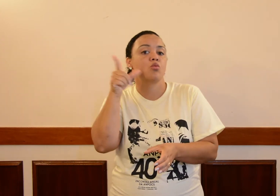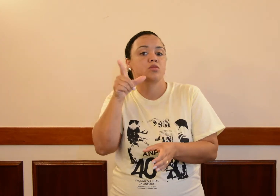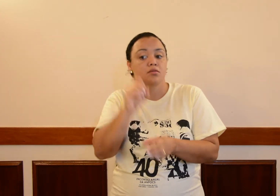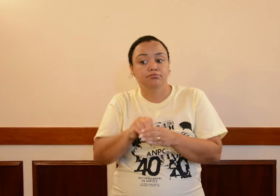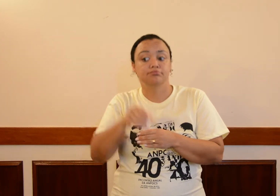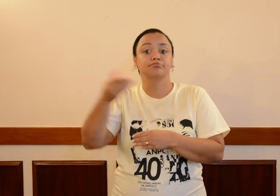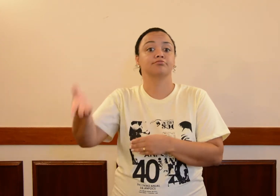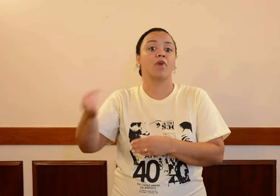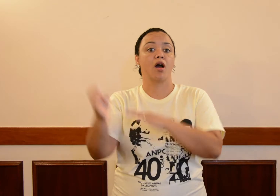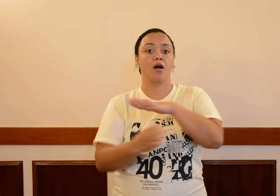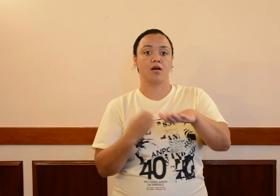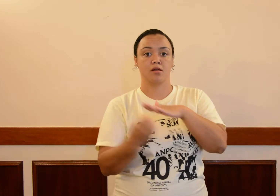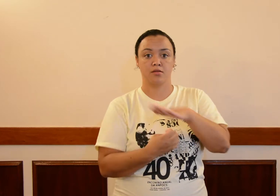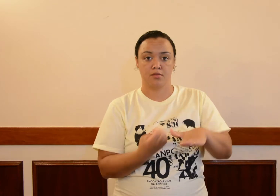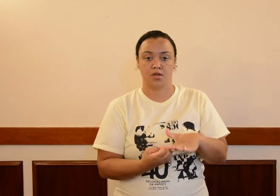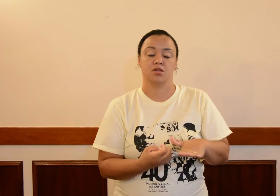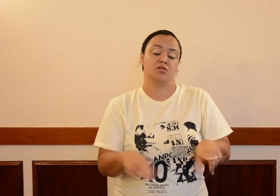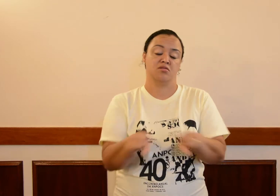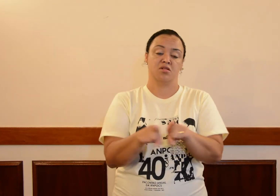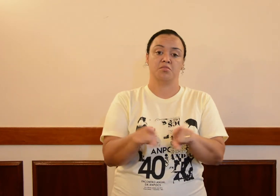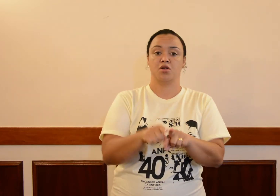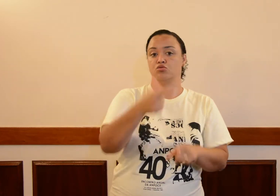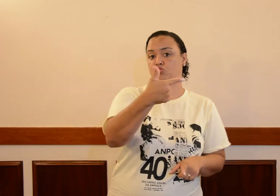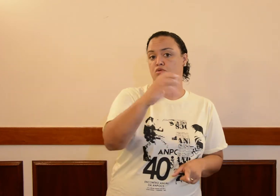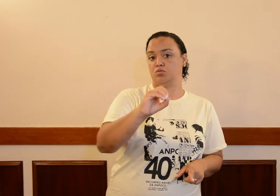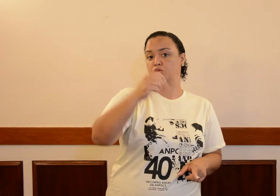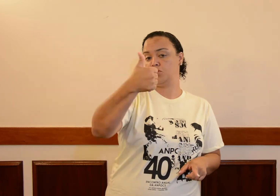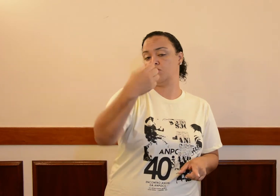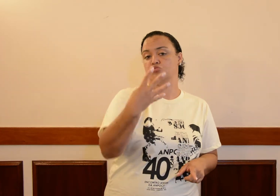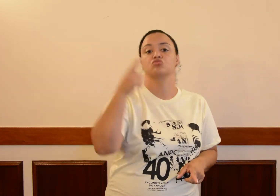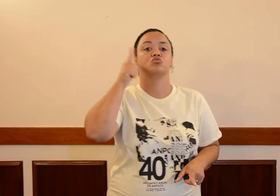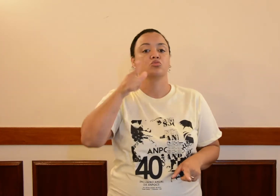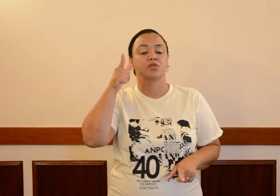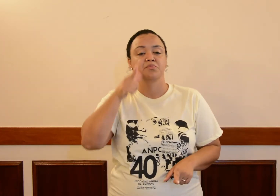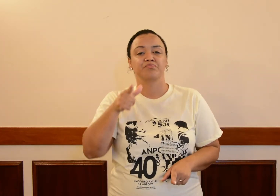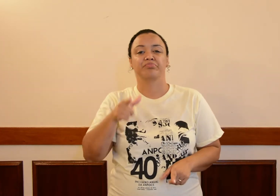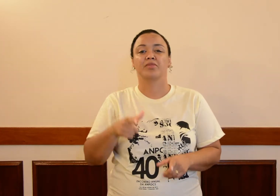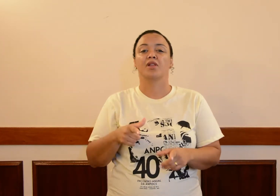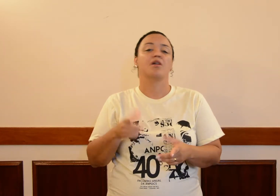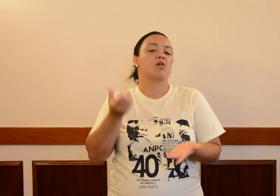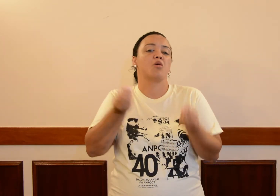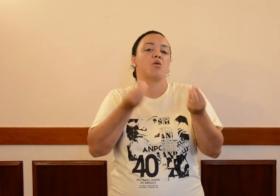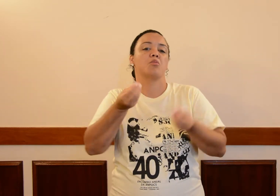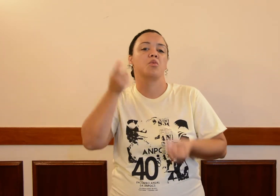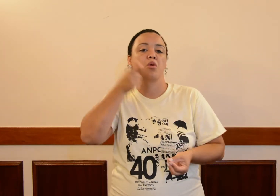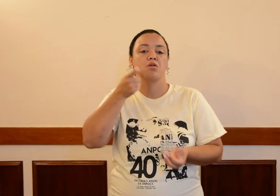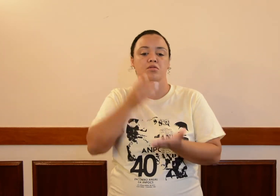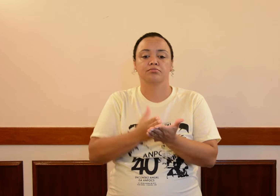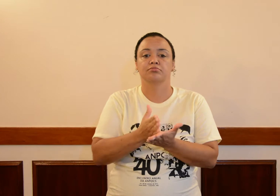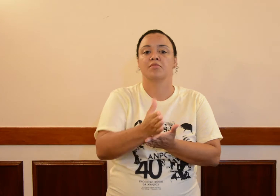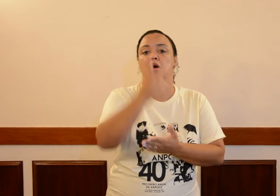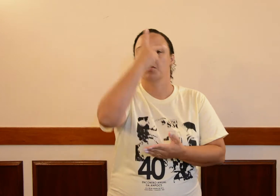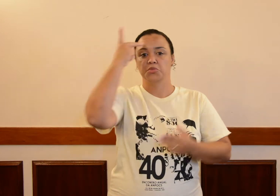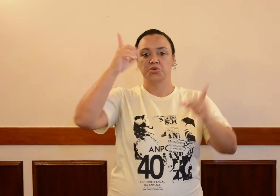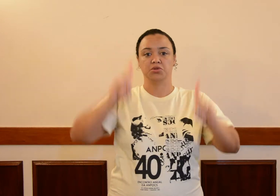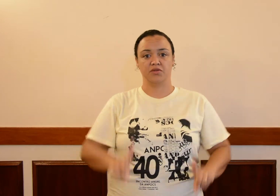lançado em 2014. Os caminhos percorridos pelas pessoas com deficiência, mais especificamente na minha